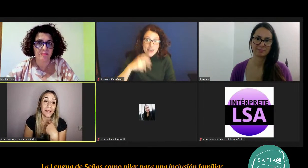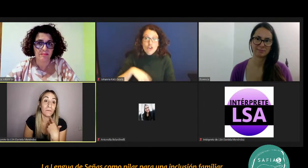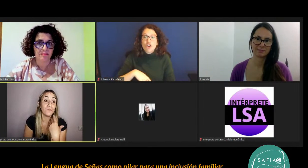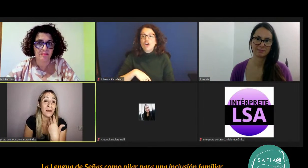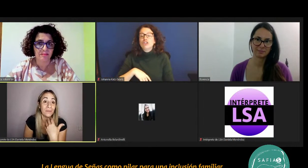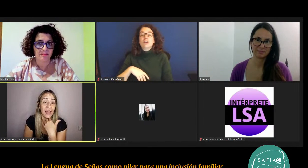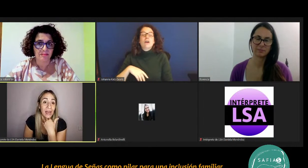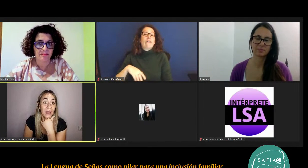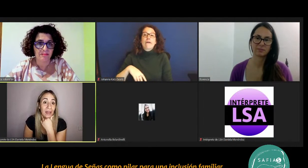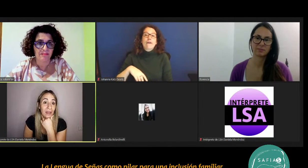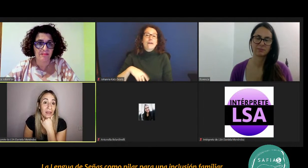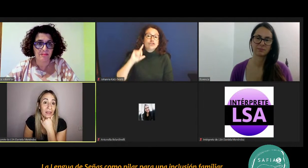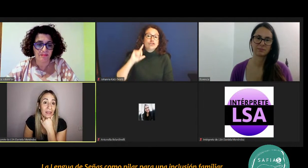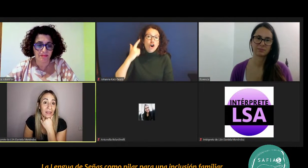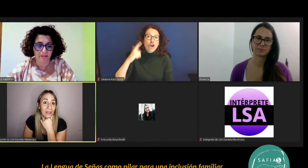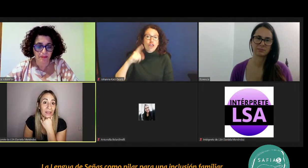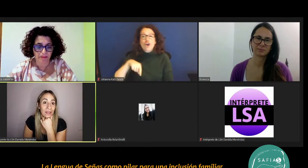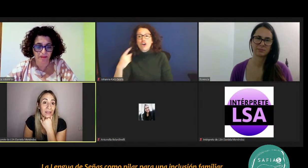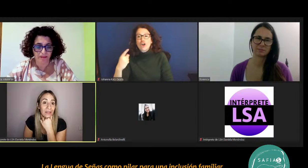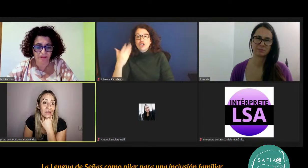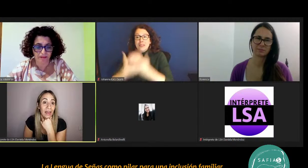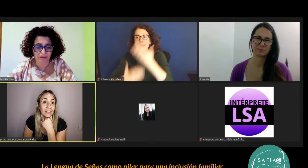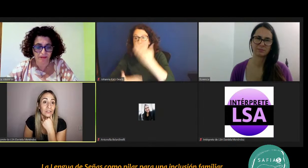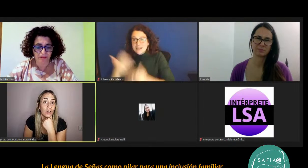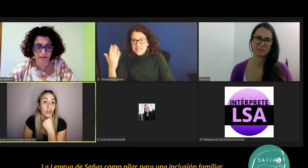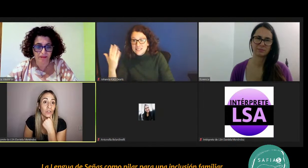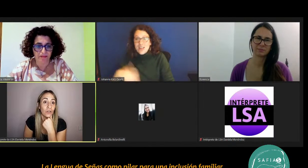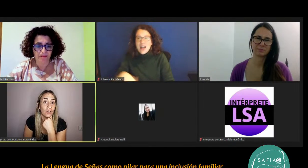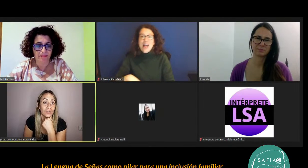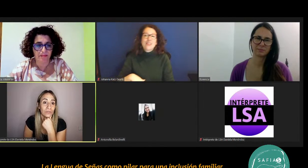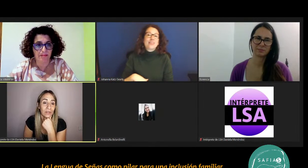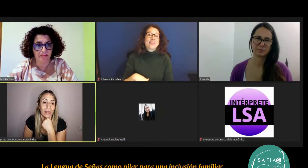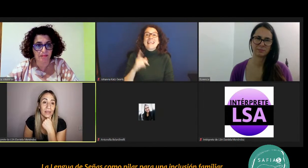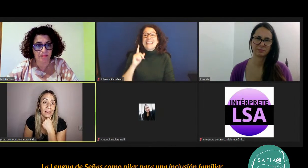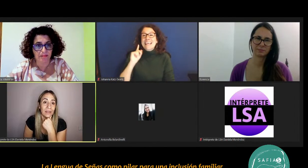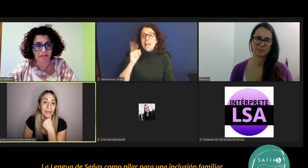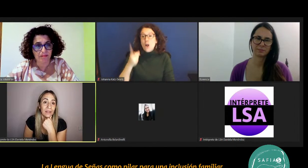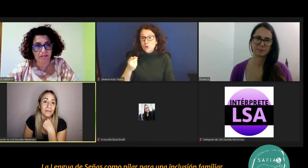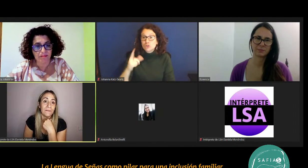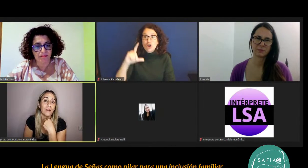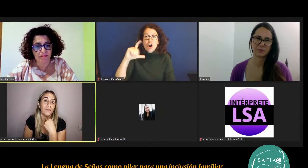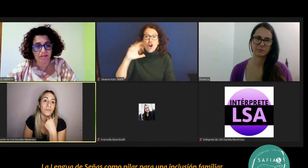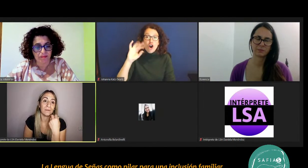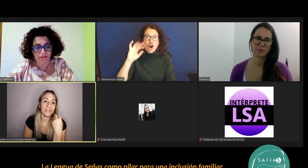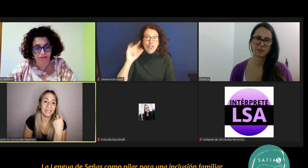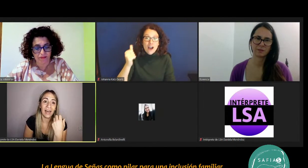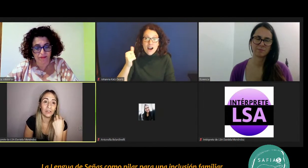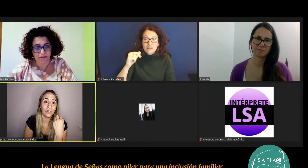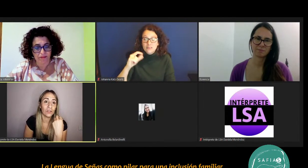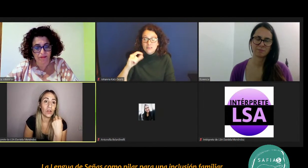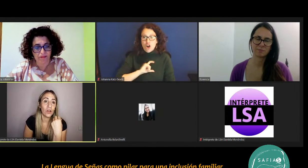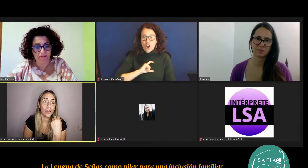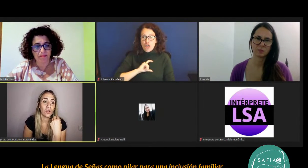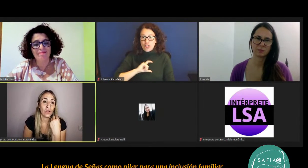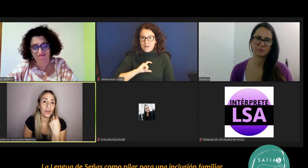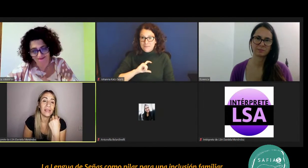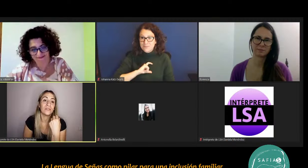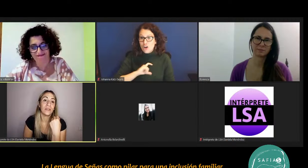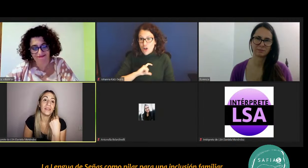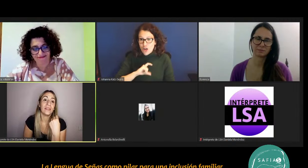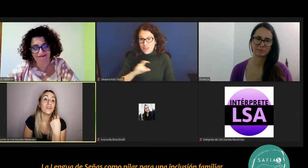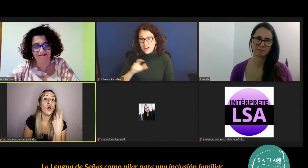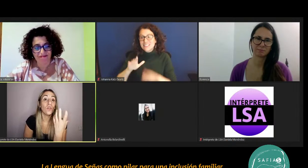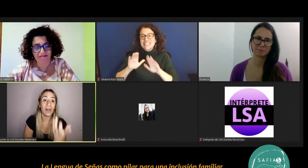Hay una variedad muy amplia. Hay sordos que se ven como discapacitados,